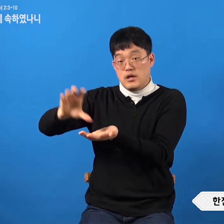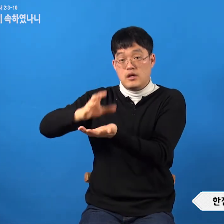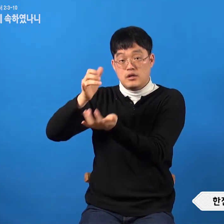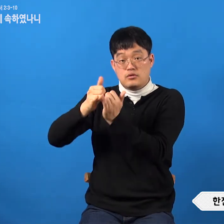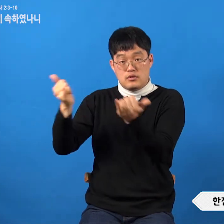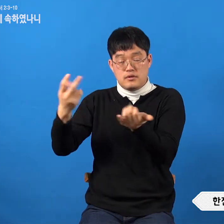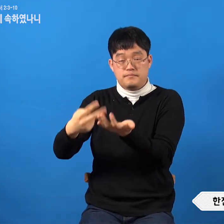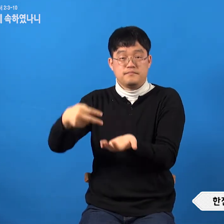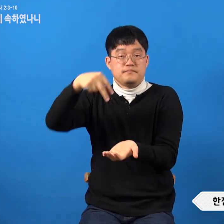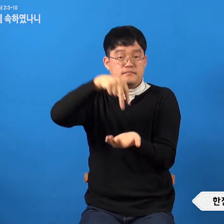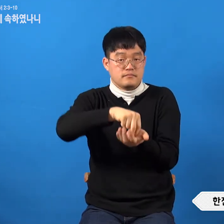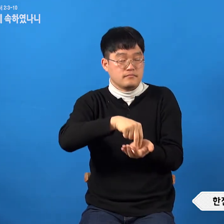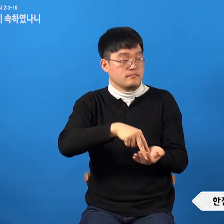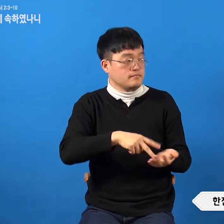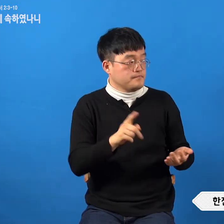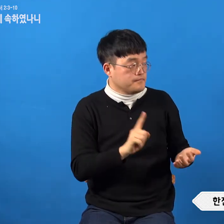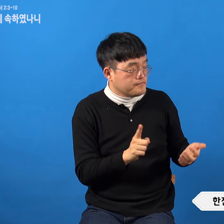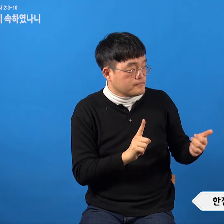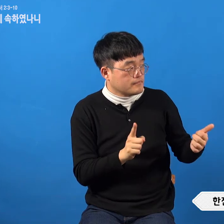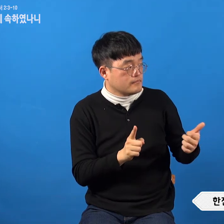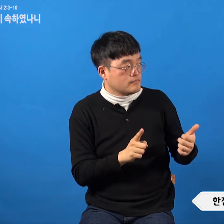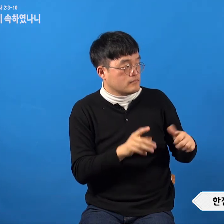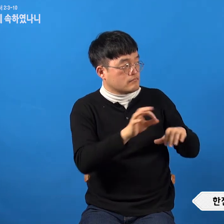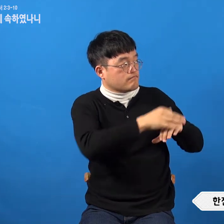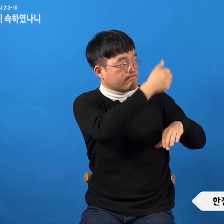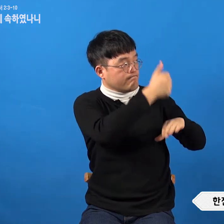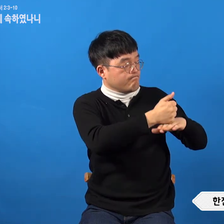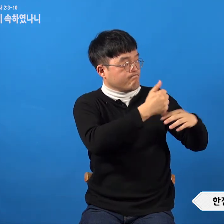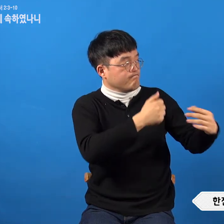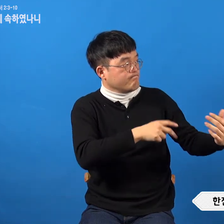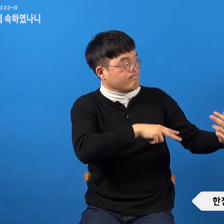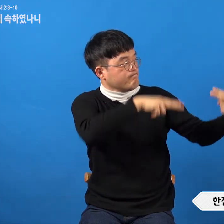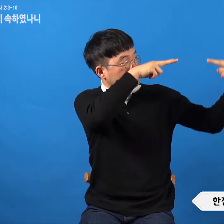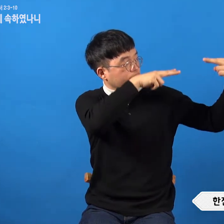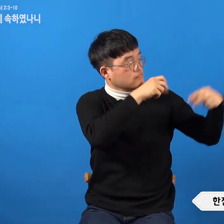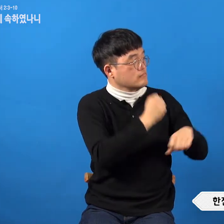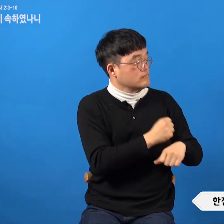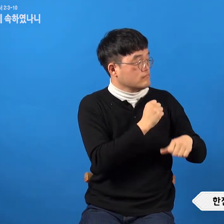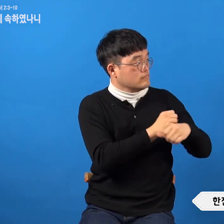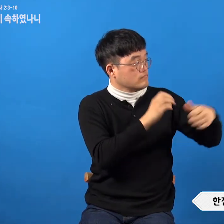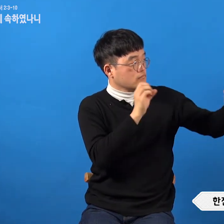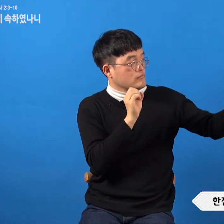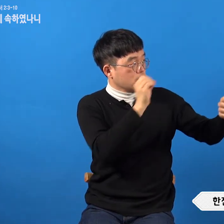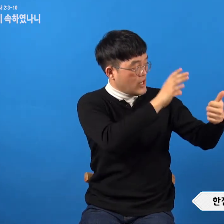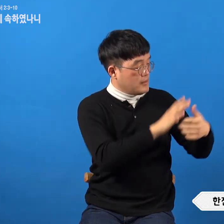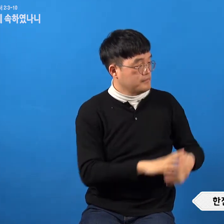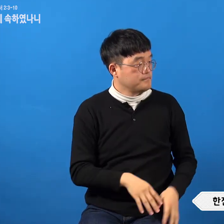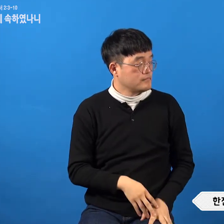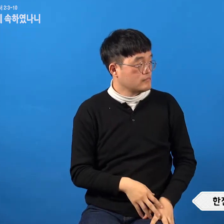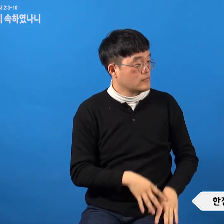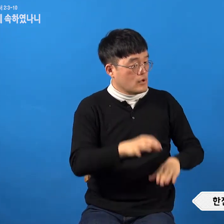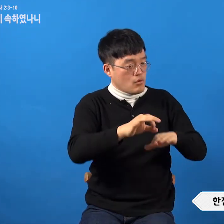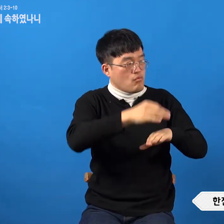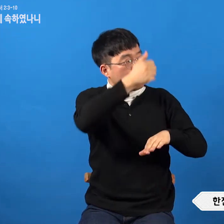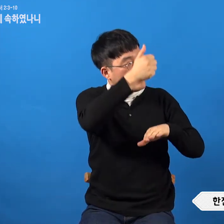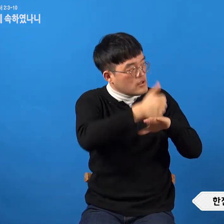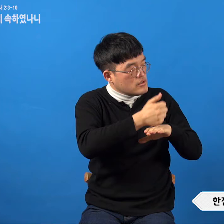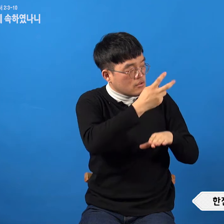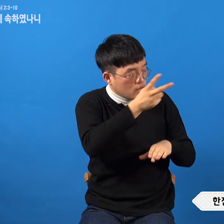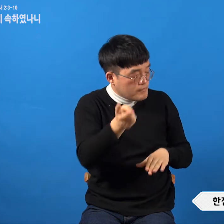크리스찬입니다. 번진랜드 장군이 대왕을 정면으로 바라보면서 이렇게 말합니다. 대왕